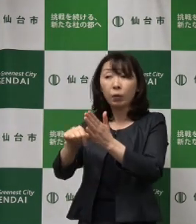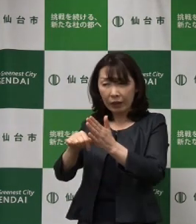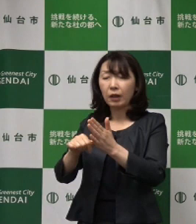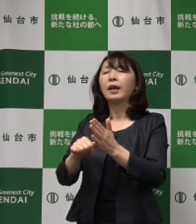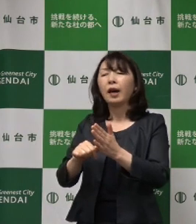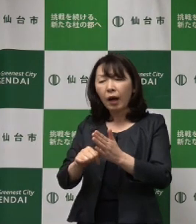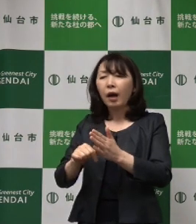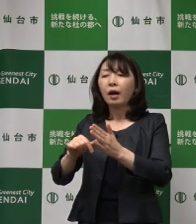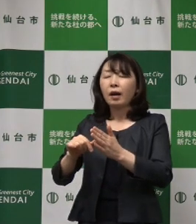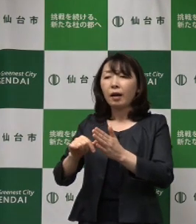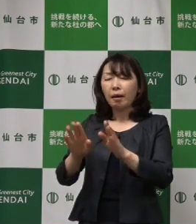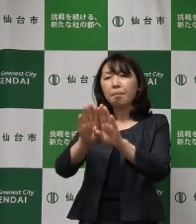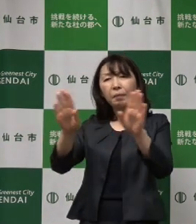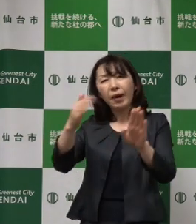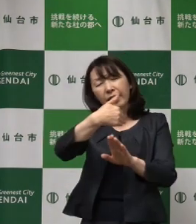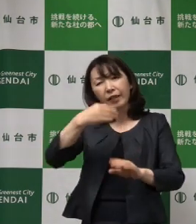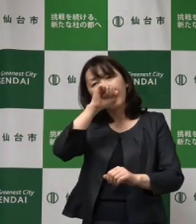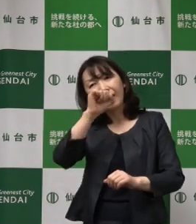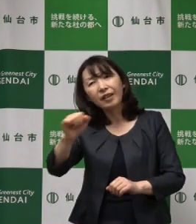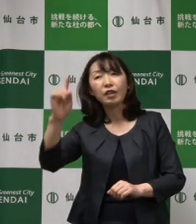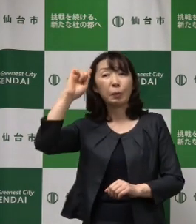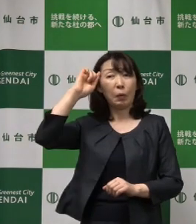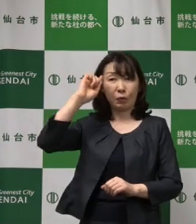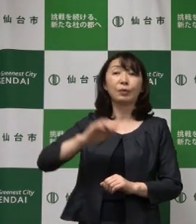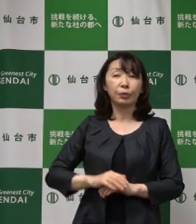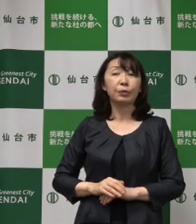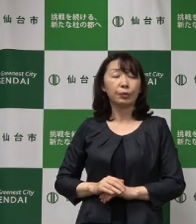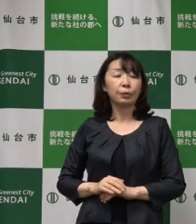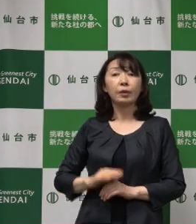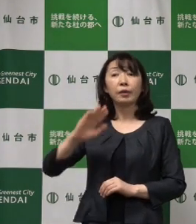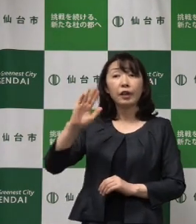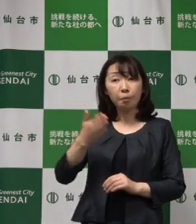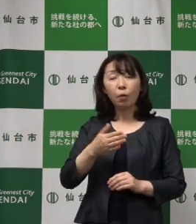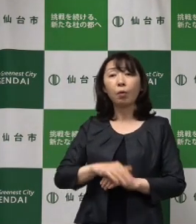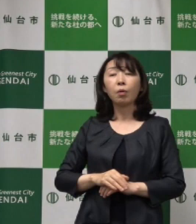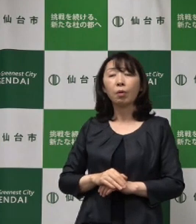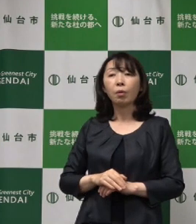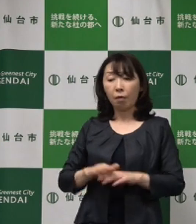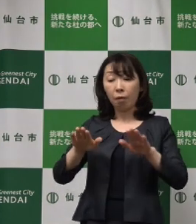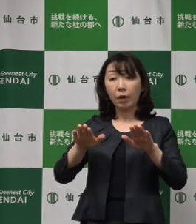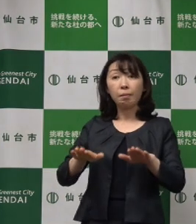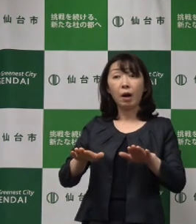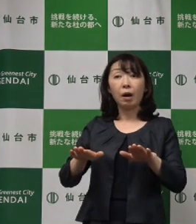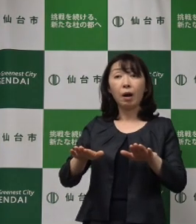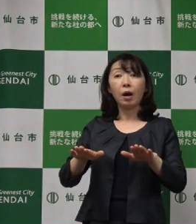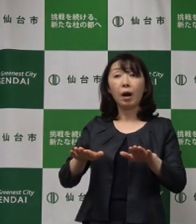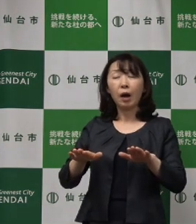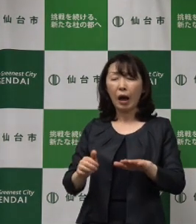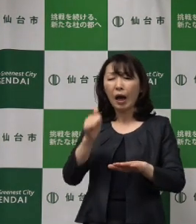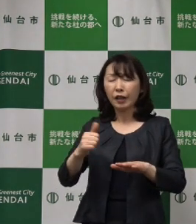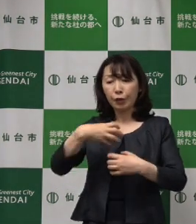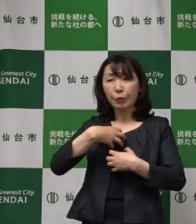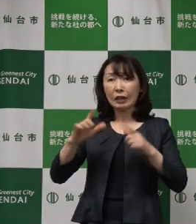らそれはいいなというふうにもちろん思っているところでございます。しかし一方で現時点で緊急事態宣